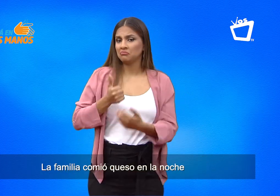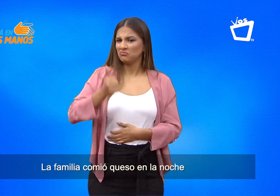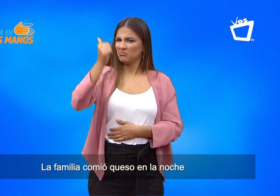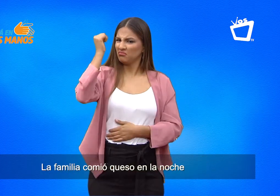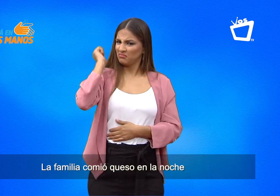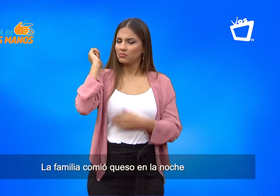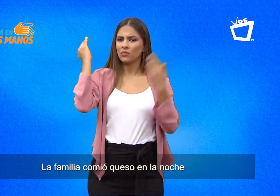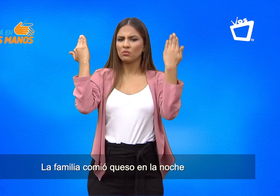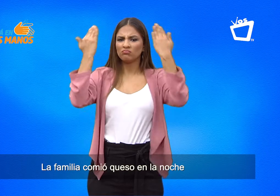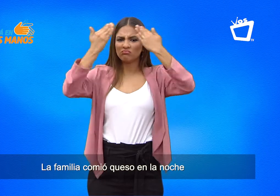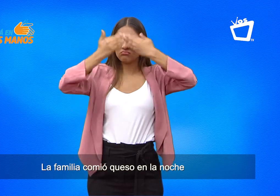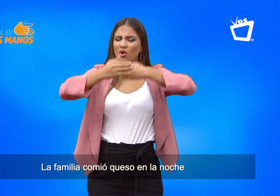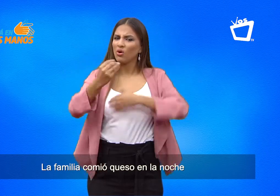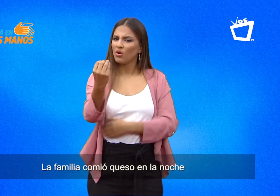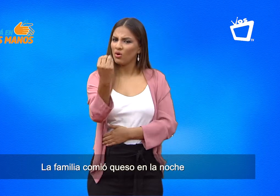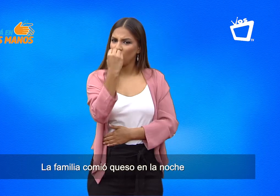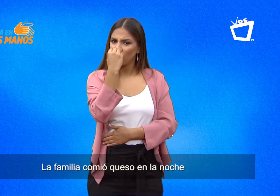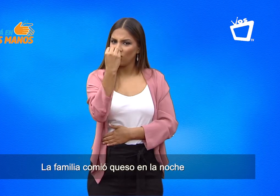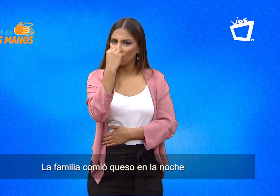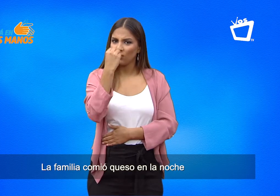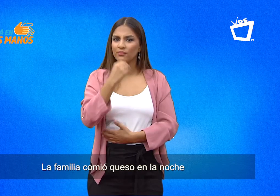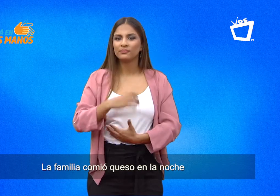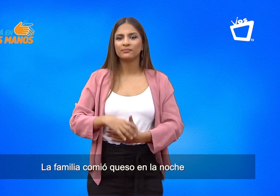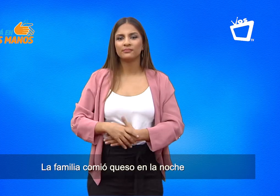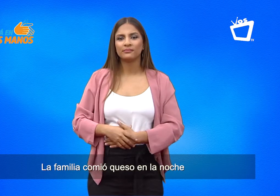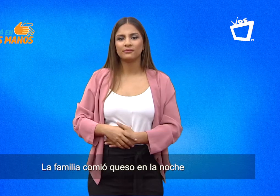La familia comió queso en la noche.